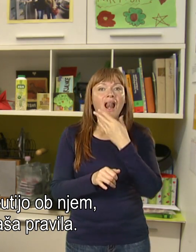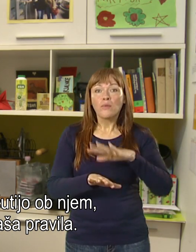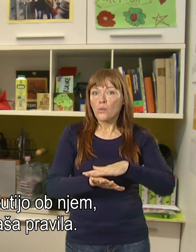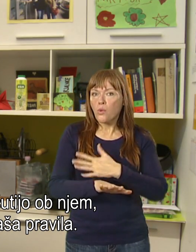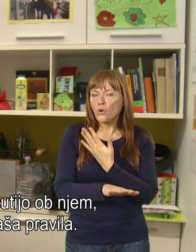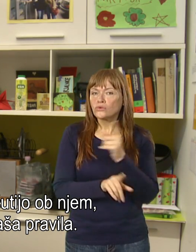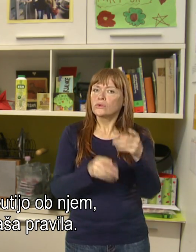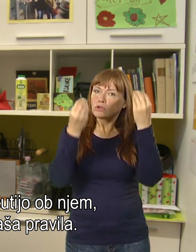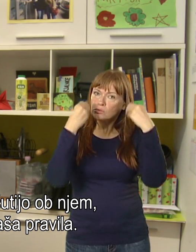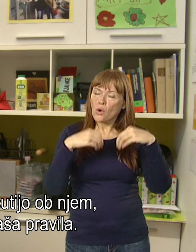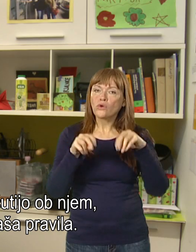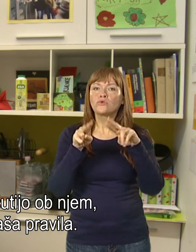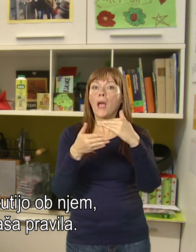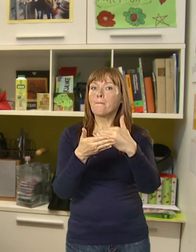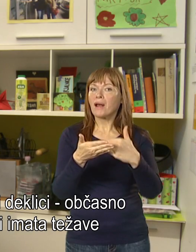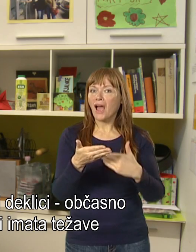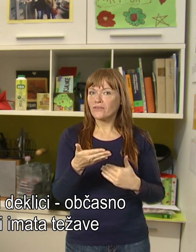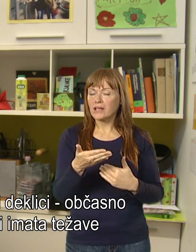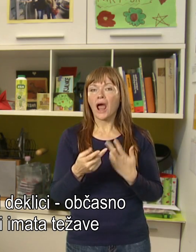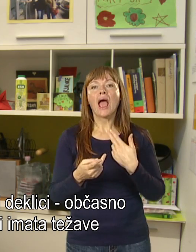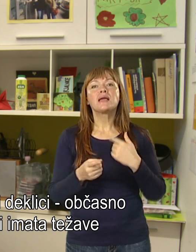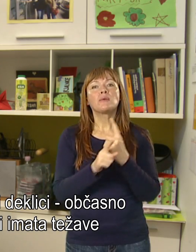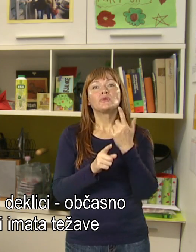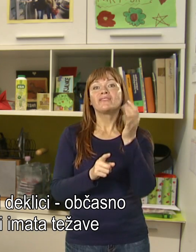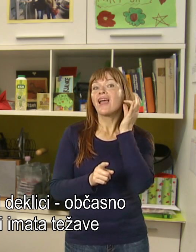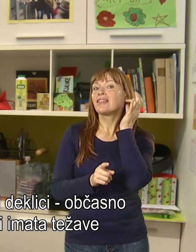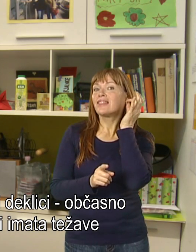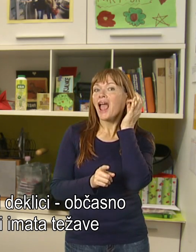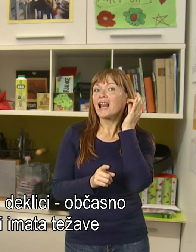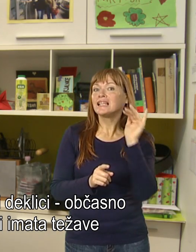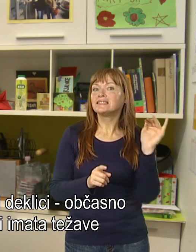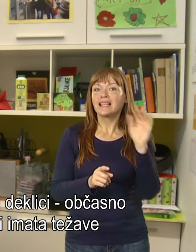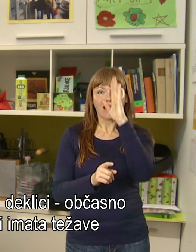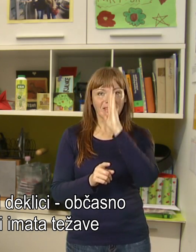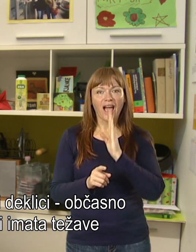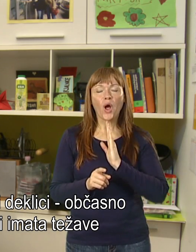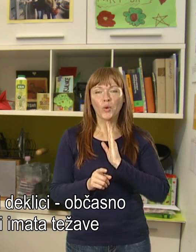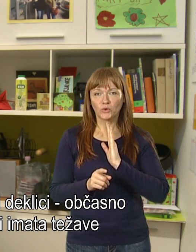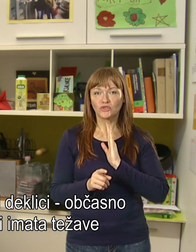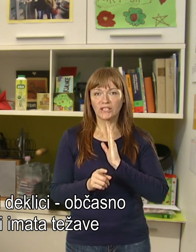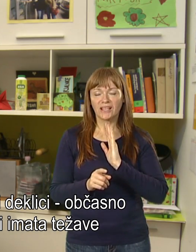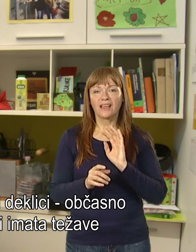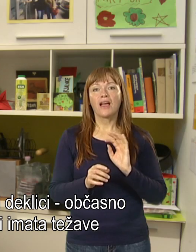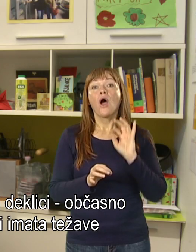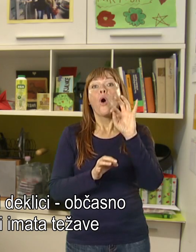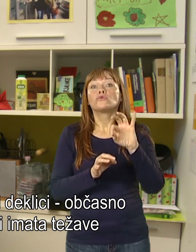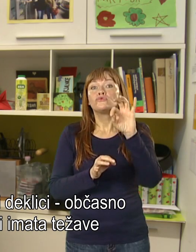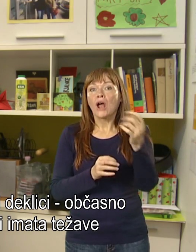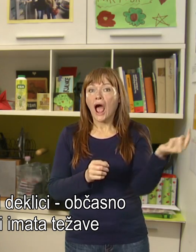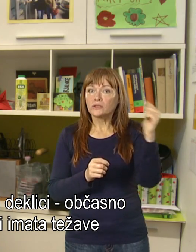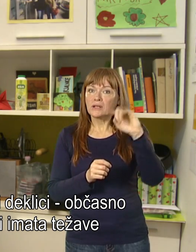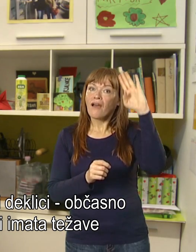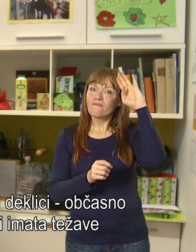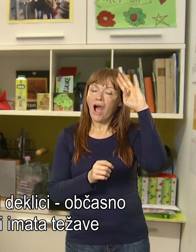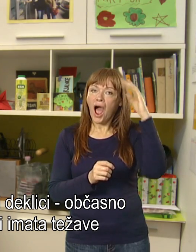spoštuje neka pravila. Imamo tudi 2 deklici, ki sta naglušni. Občasno prideta tudi